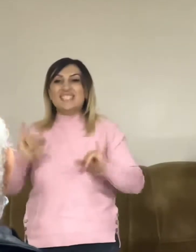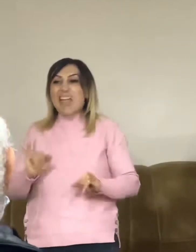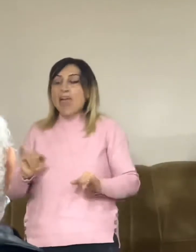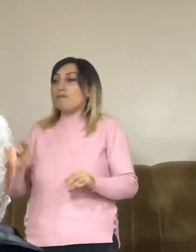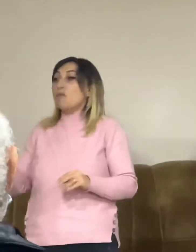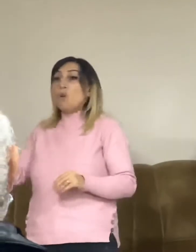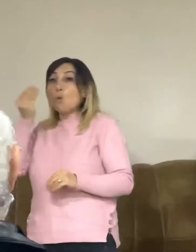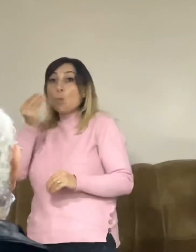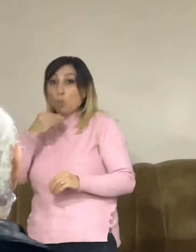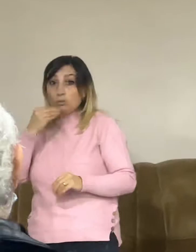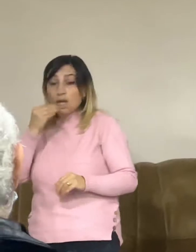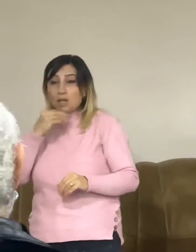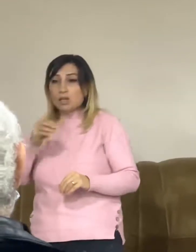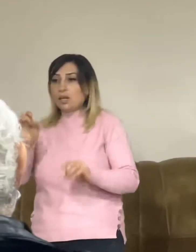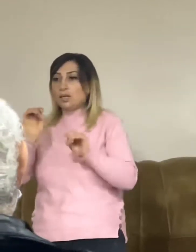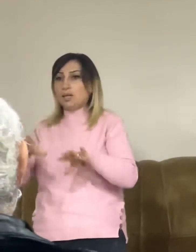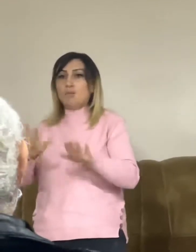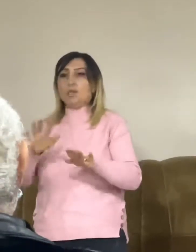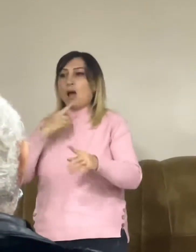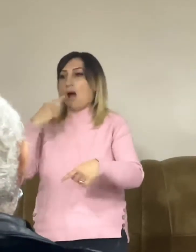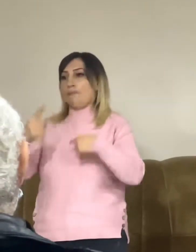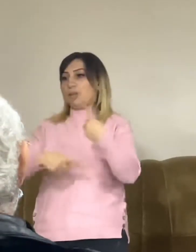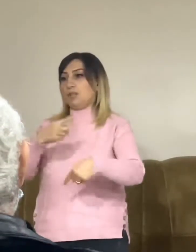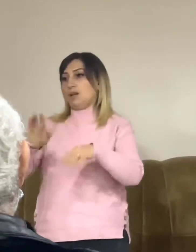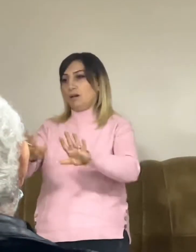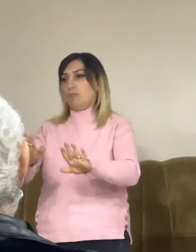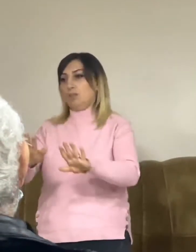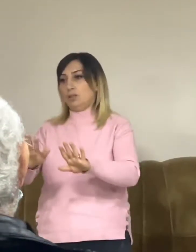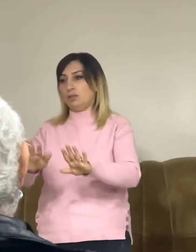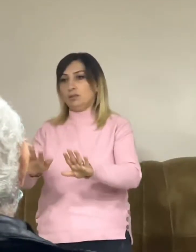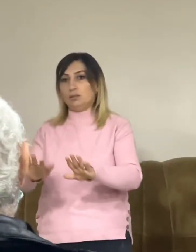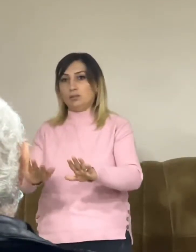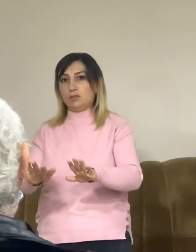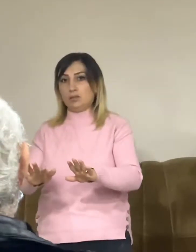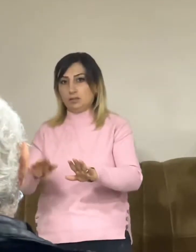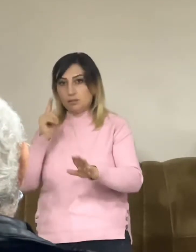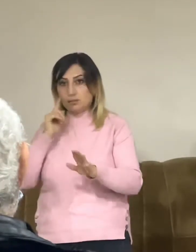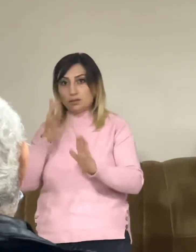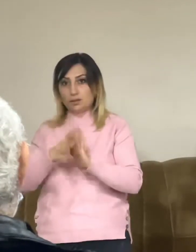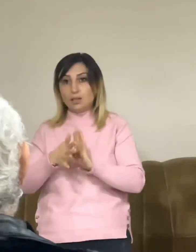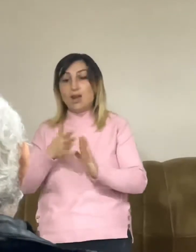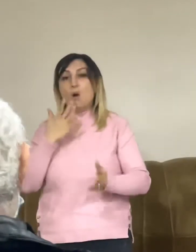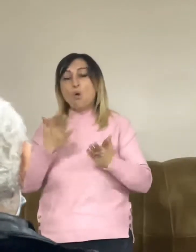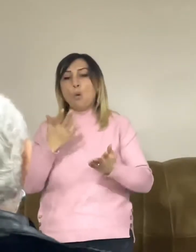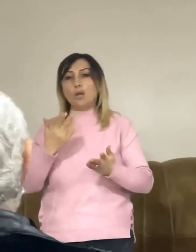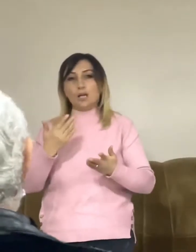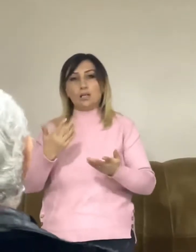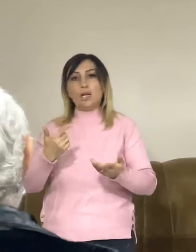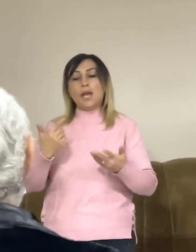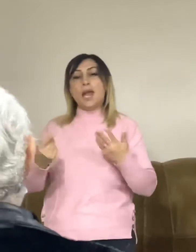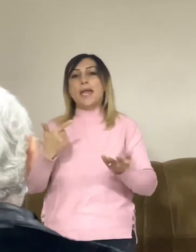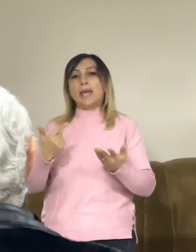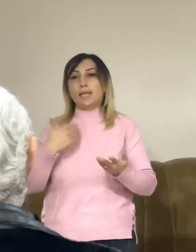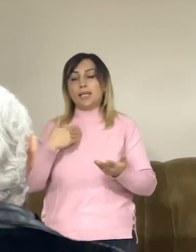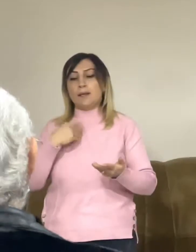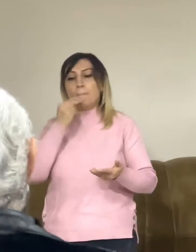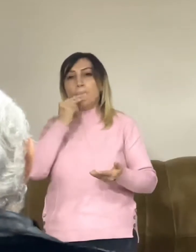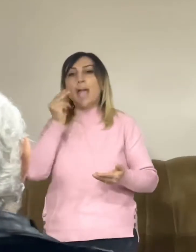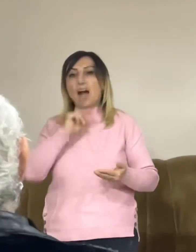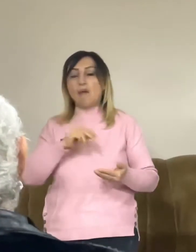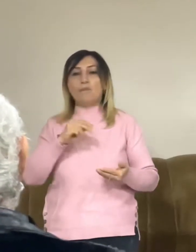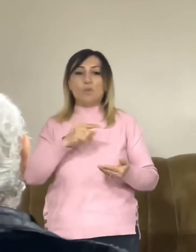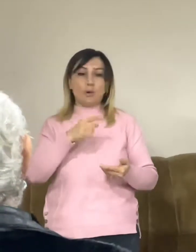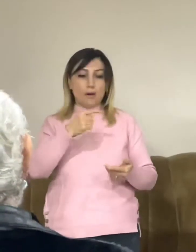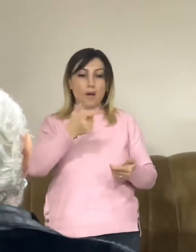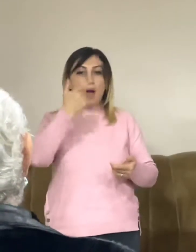ուտեին, կմնային այդ կարգավիճակում հավիտյան։ Այսինքն եթե մեղավոր վիճակով, որ արդեն բարի և չարի ծառից